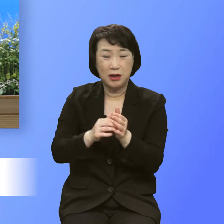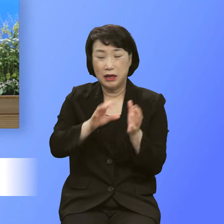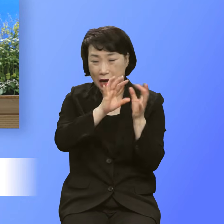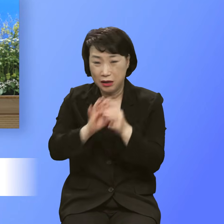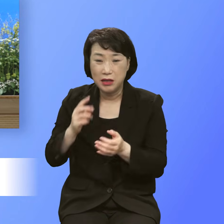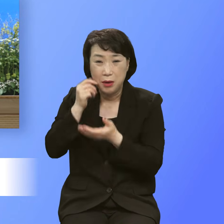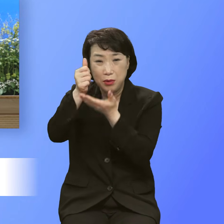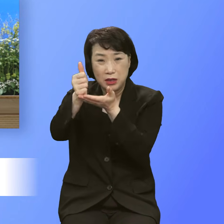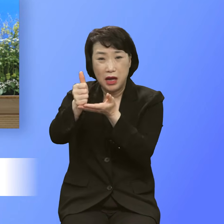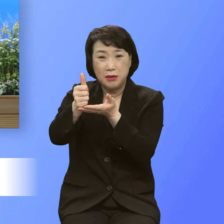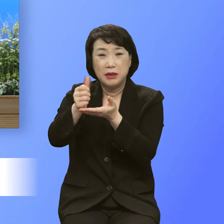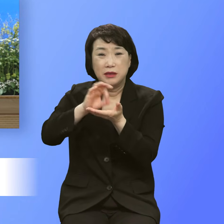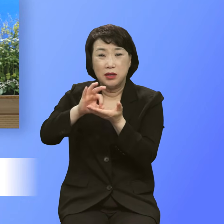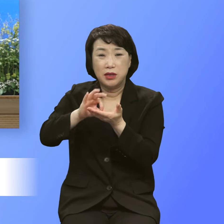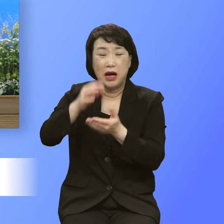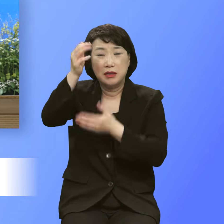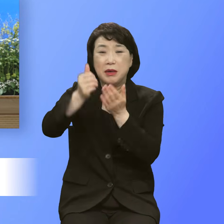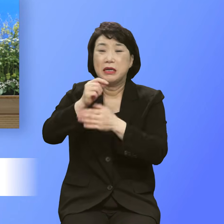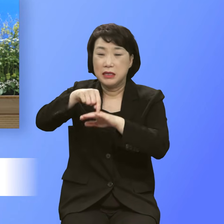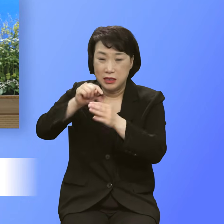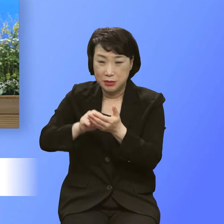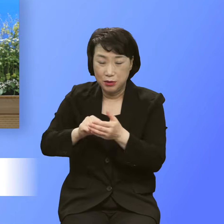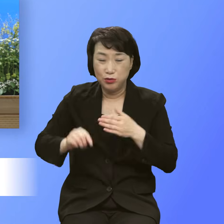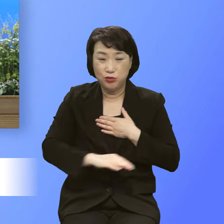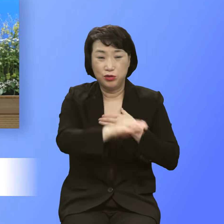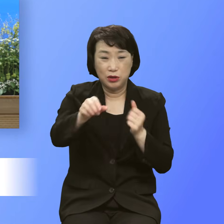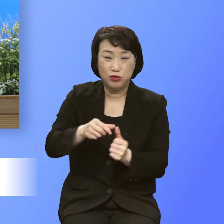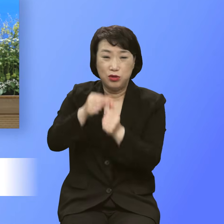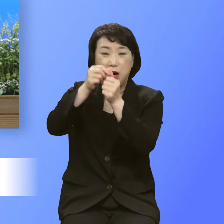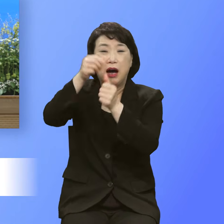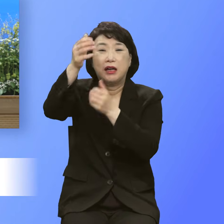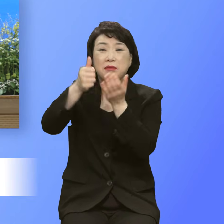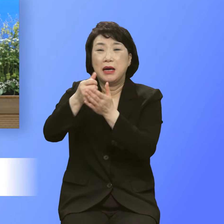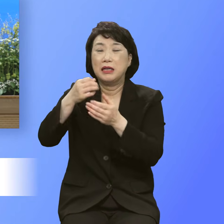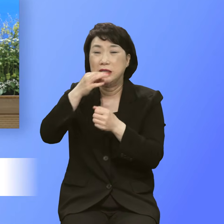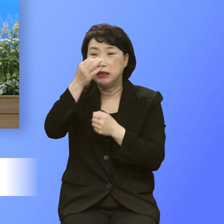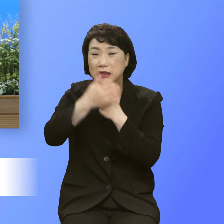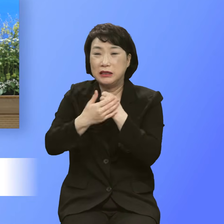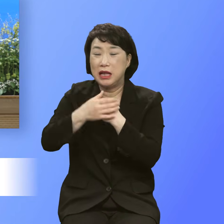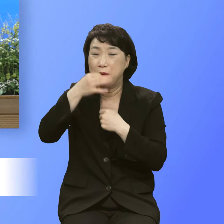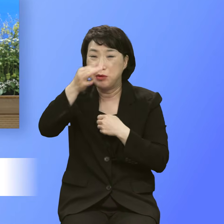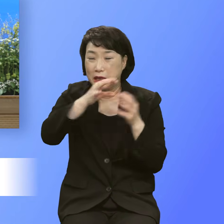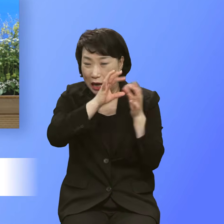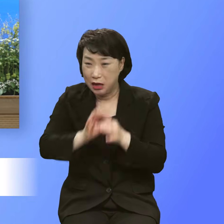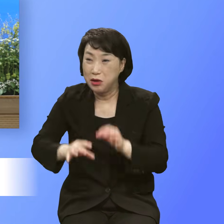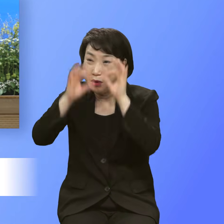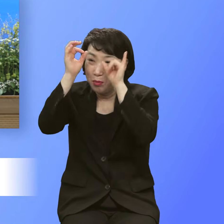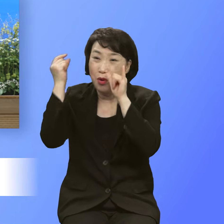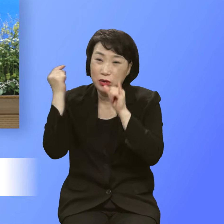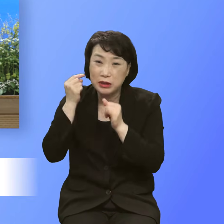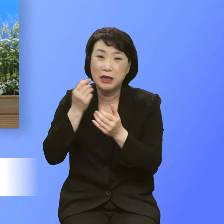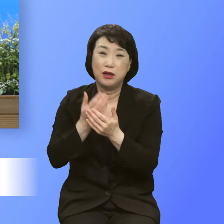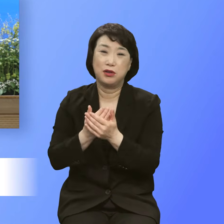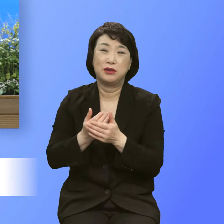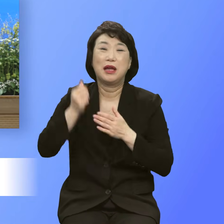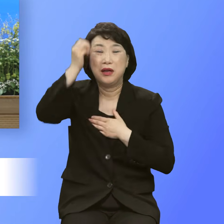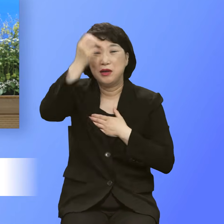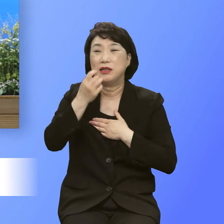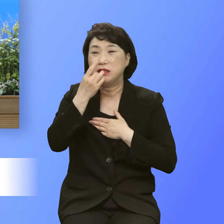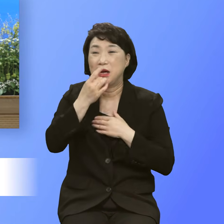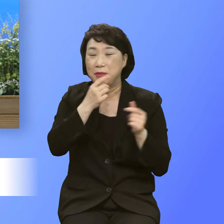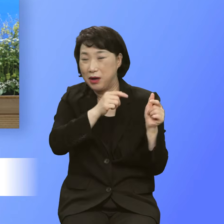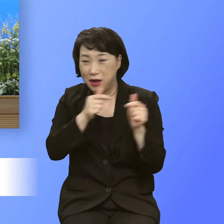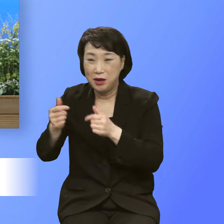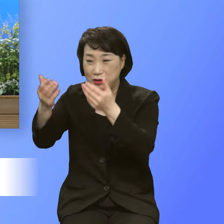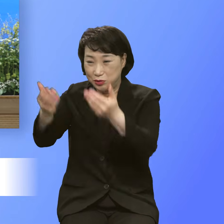통해서 하나님의 진심을, 우리를 구원하신 하나님의 은혜의 목소리 계속해서 들을 수 있도록 일하여 주시옵소서. 내 영혼의 생명의 양식을 공급하는 주님밖에